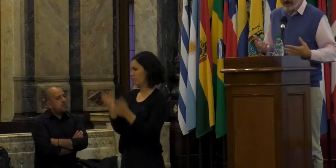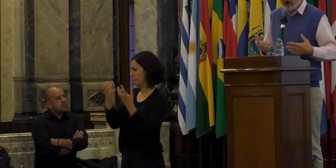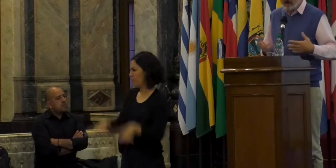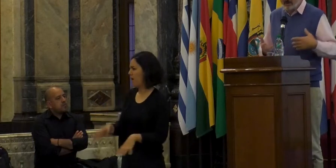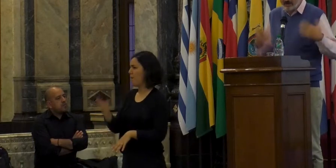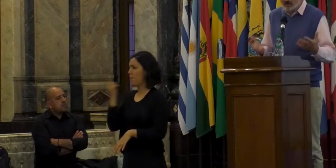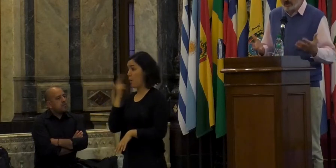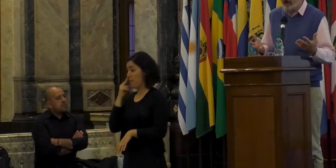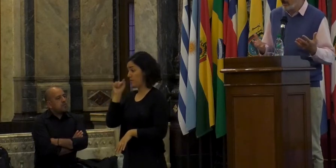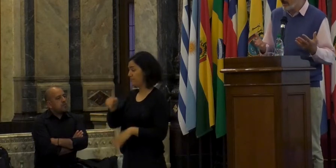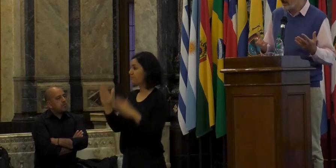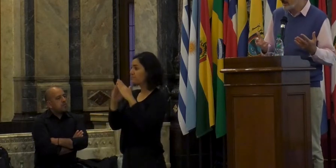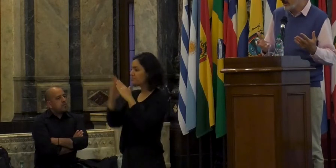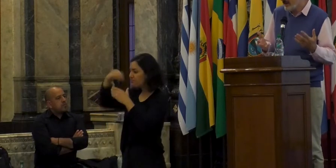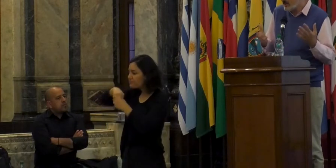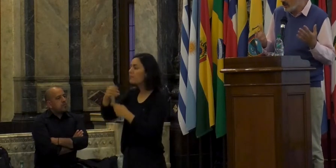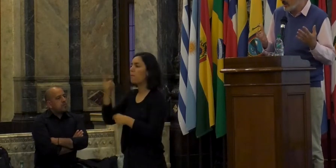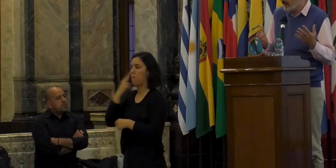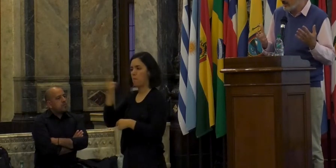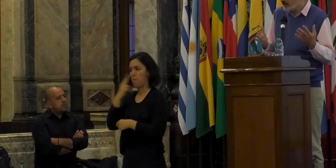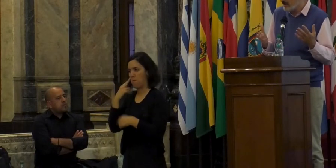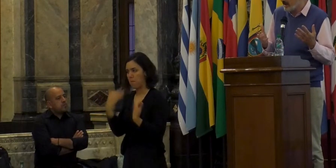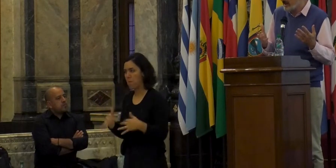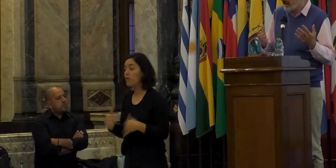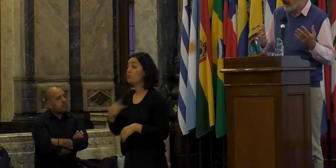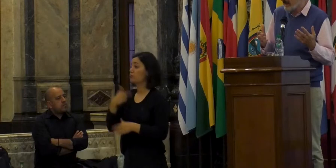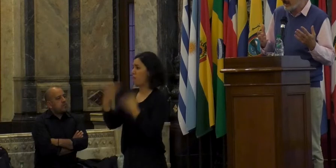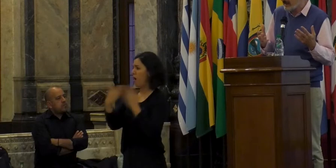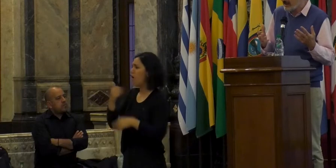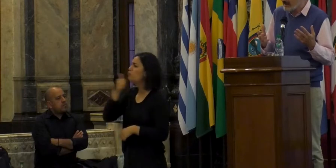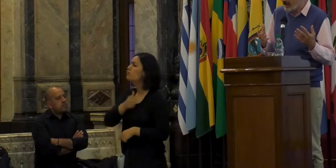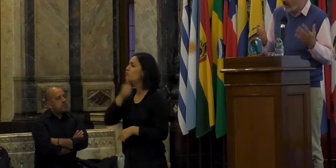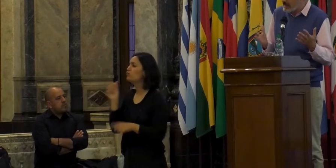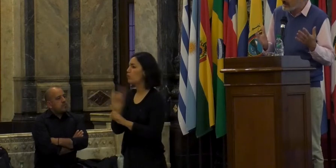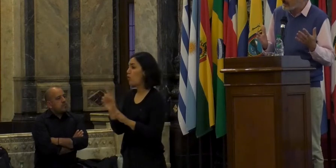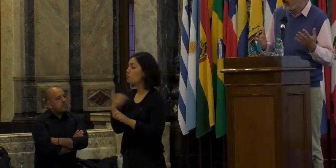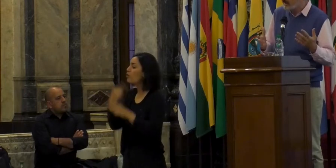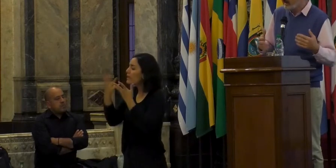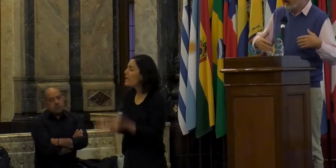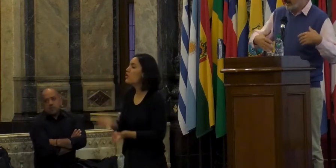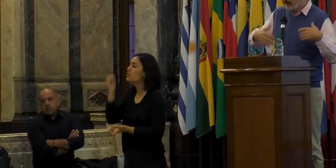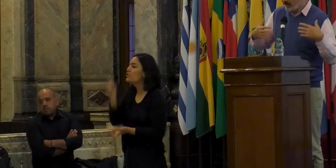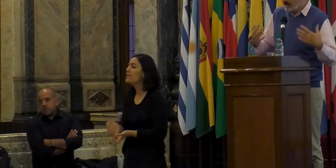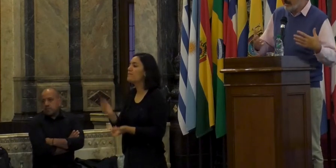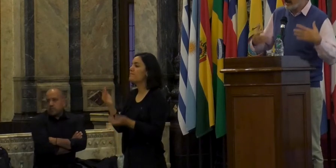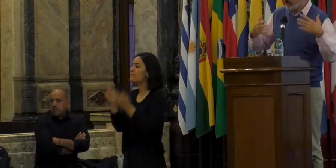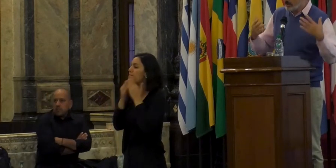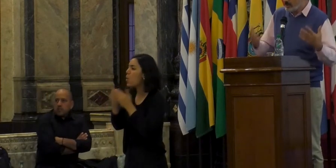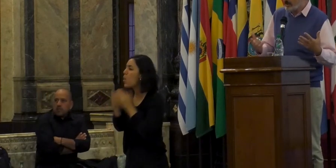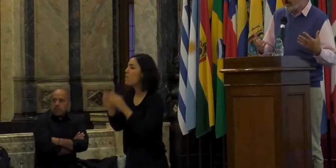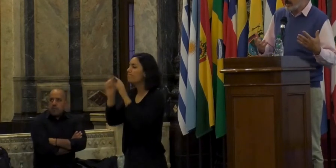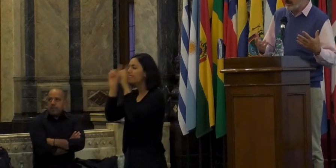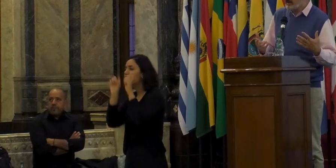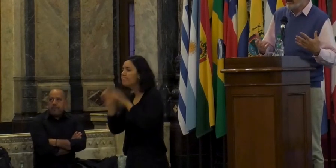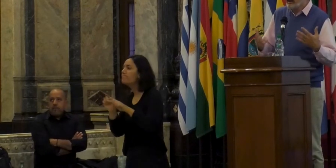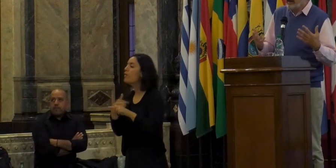espacios domésticos son lugar de muchos problemas, ni de soluciones. Voy más bien a tratar de interrogar a la teoría y a la producción